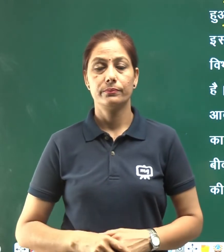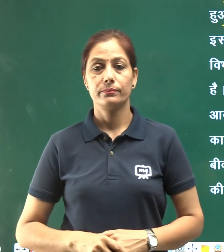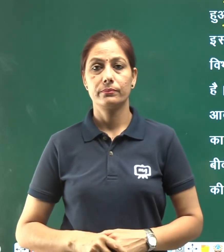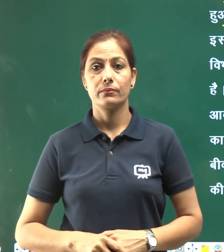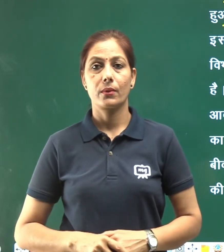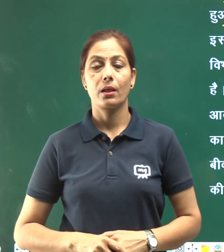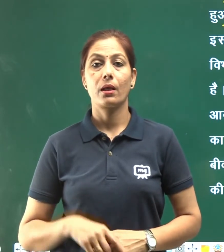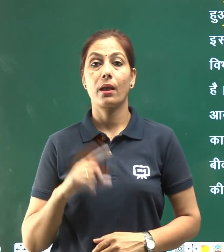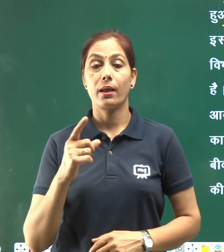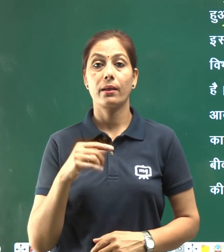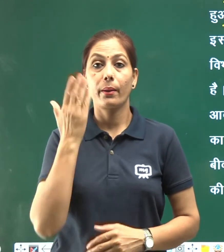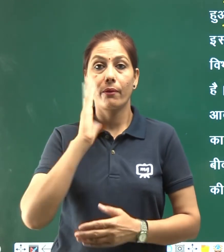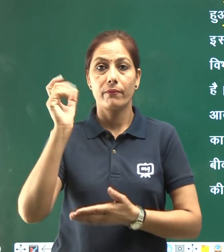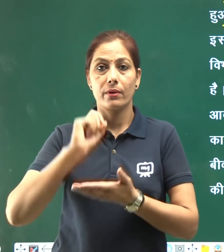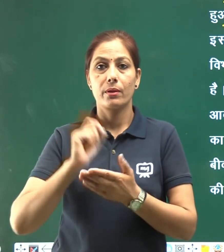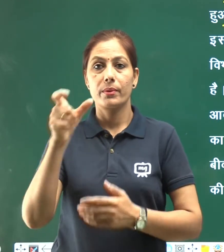एक कवि था,